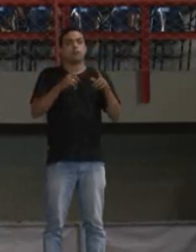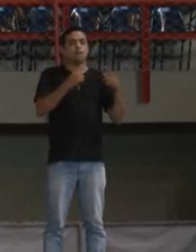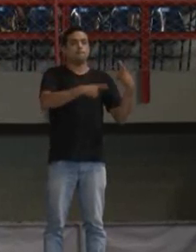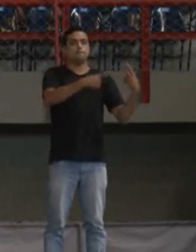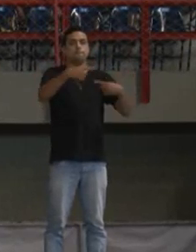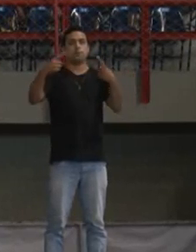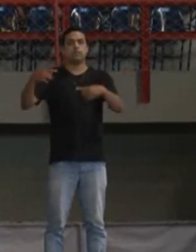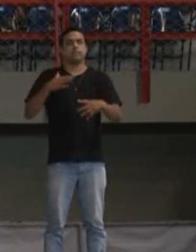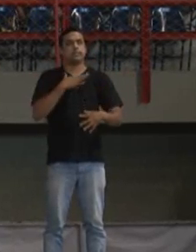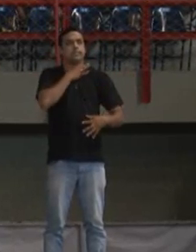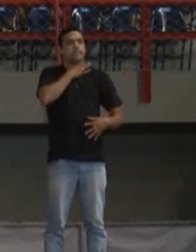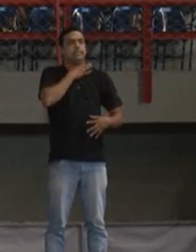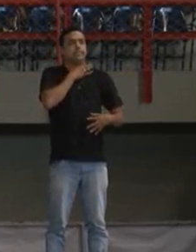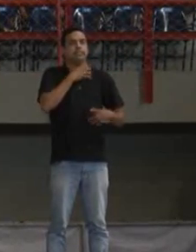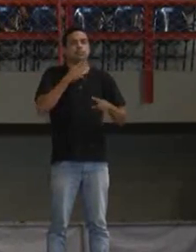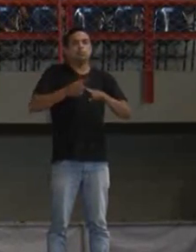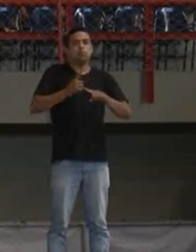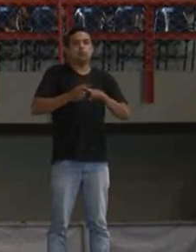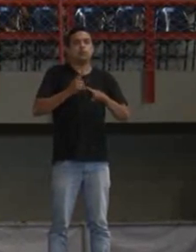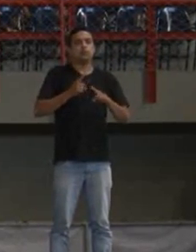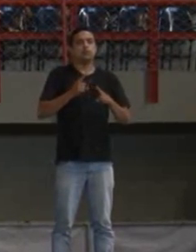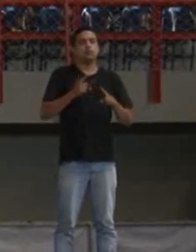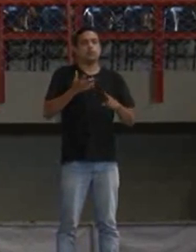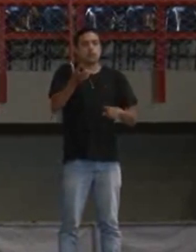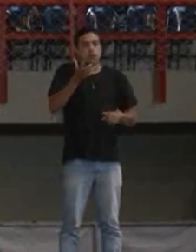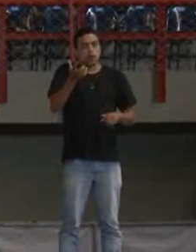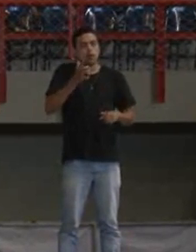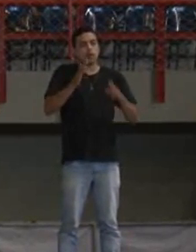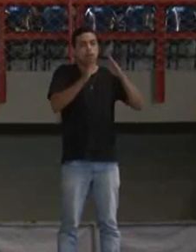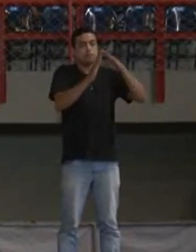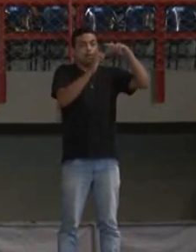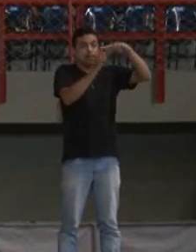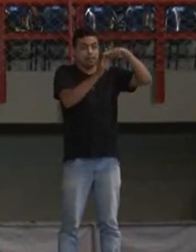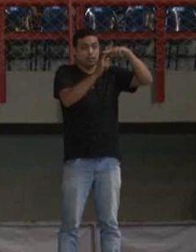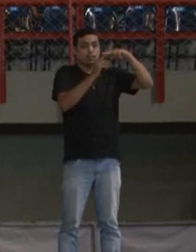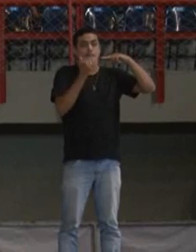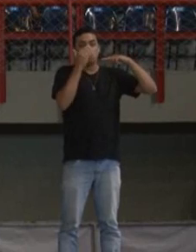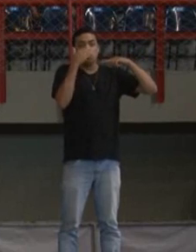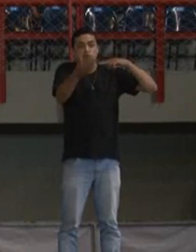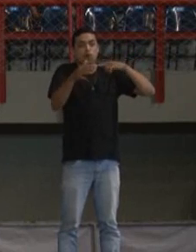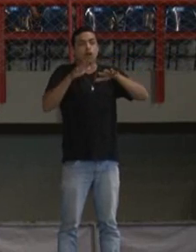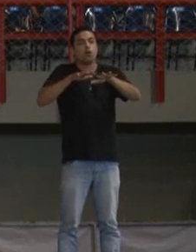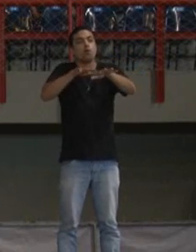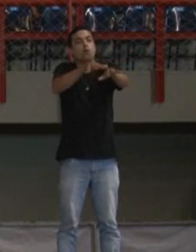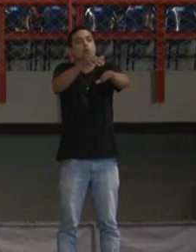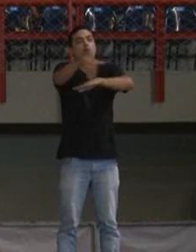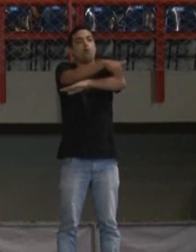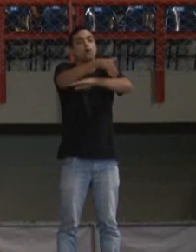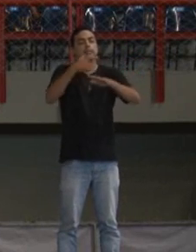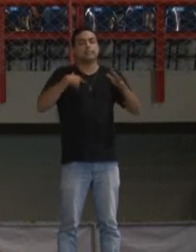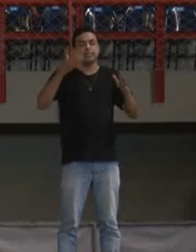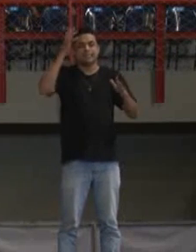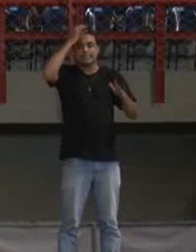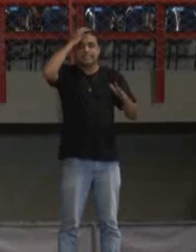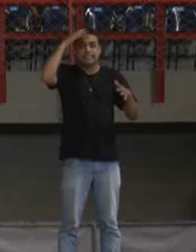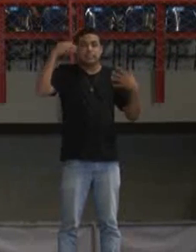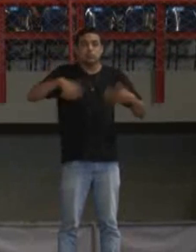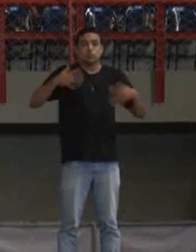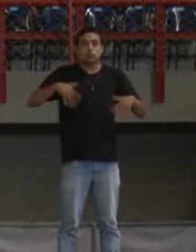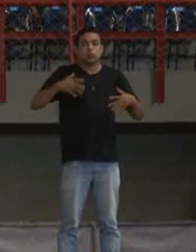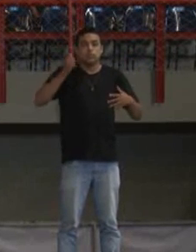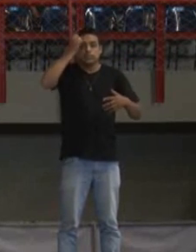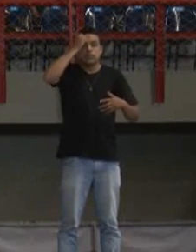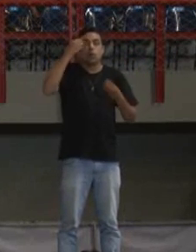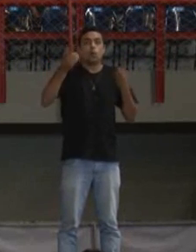se desesperaram, porque o Papa disse: eu quero a minha igreja nas ruas. Aí o pessoal botou a mão na cabeça: pelo amor de Deus,